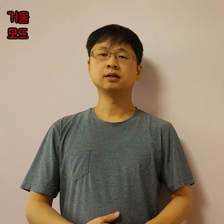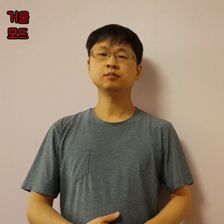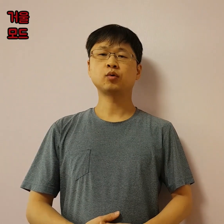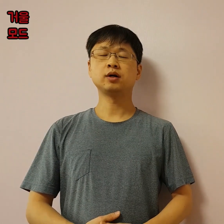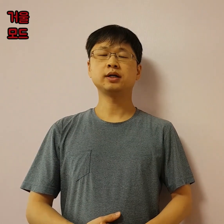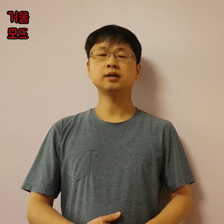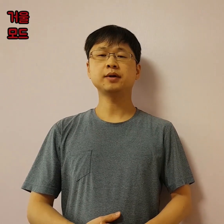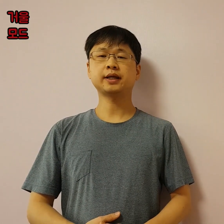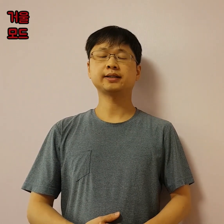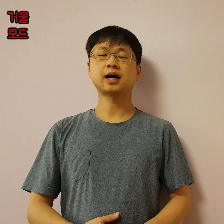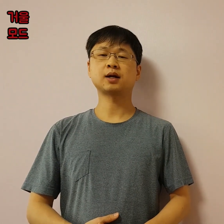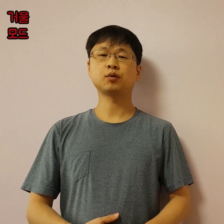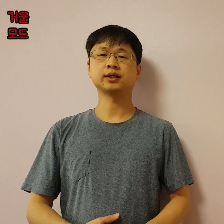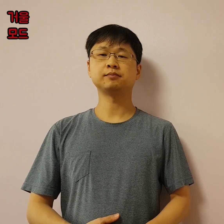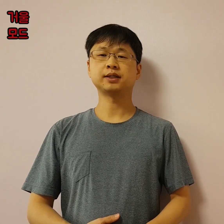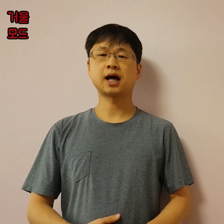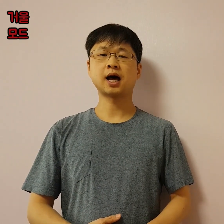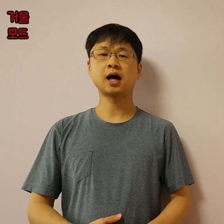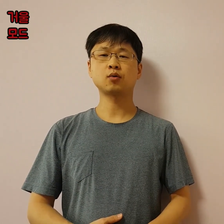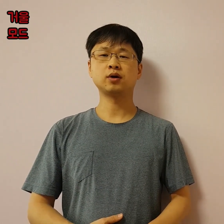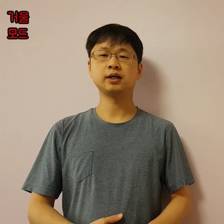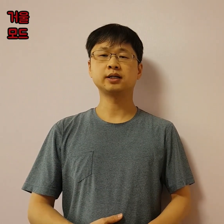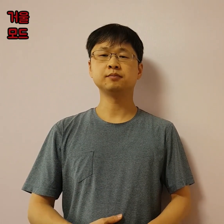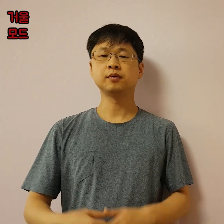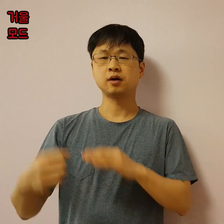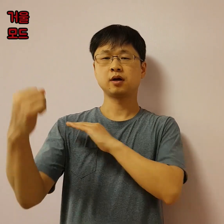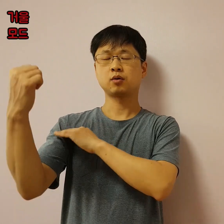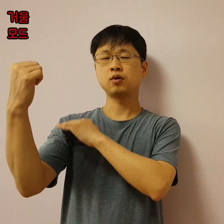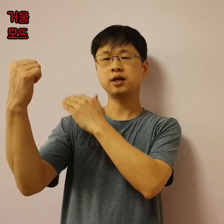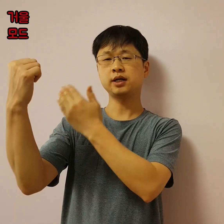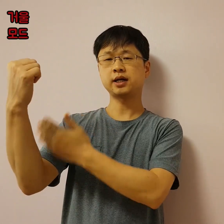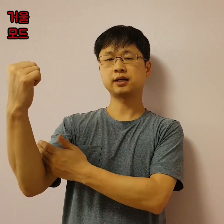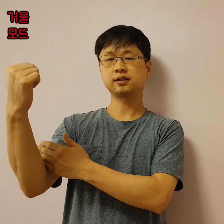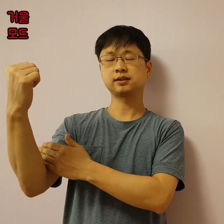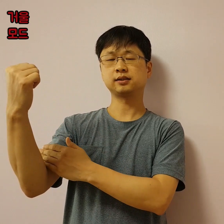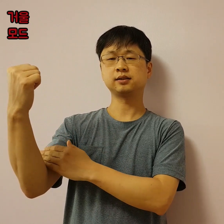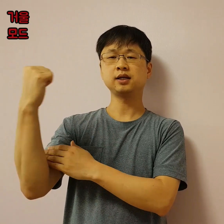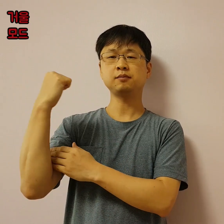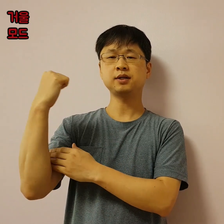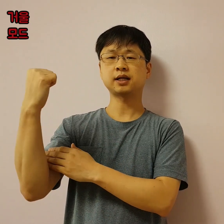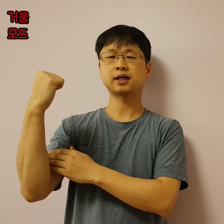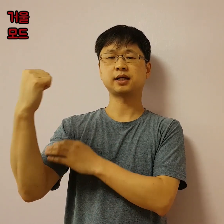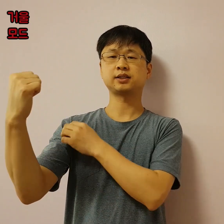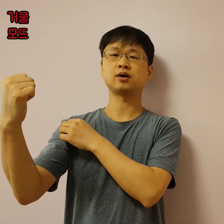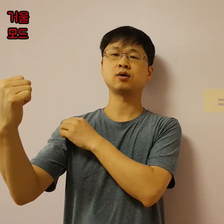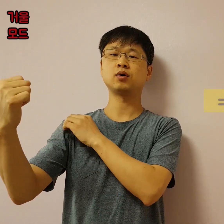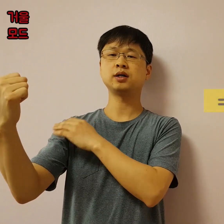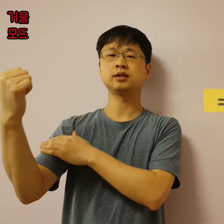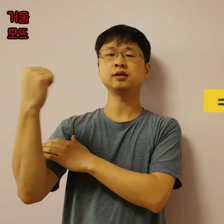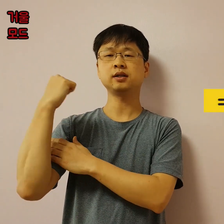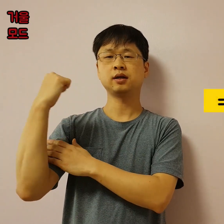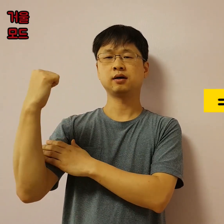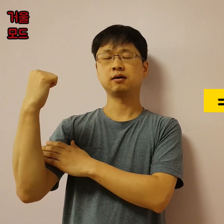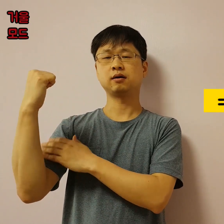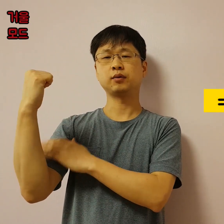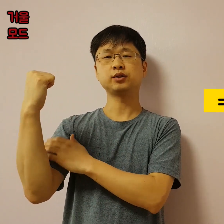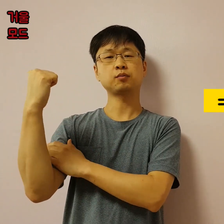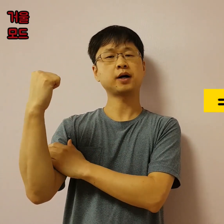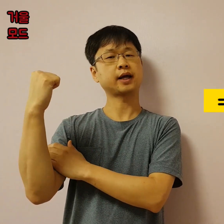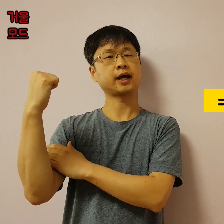다음 권리금에 대해서 알아보겠습니다. 권리라는 것은 힘을 나타내죠. 권리는 왼쪽